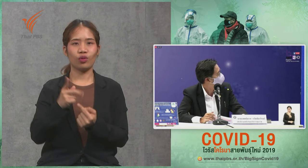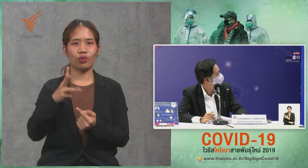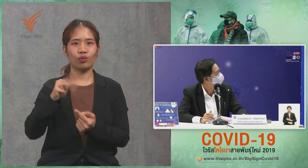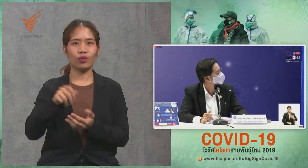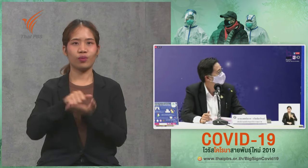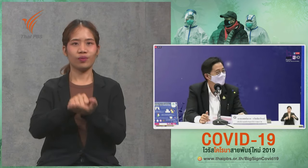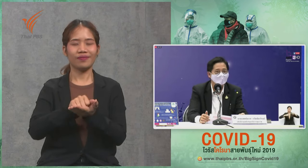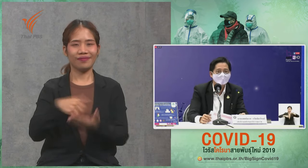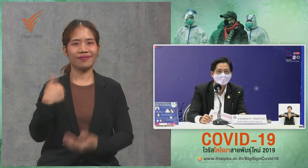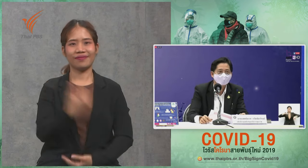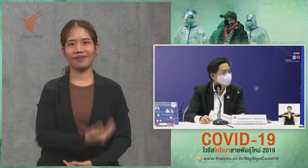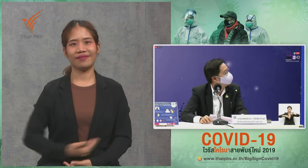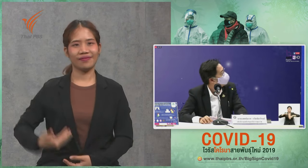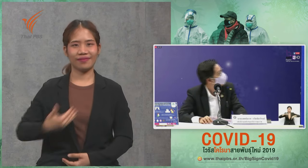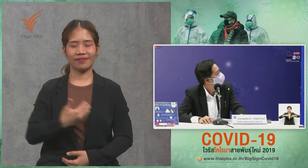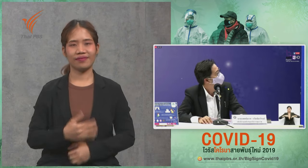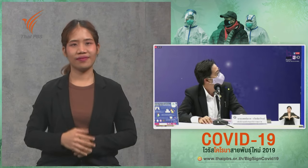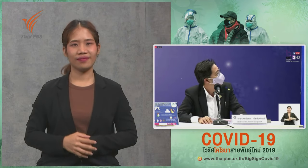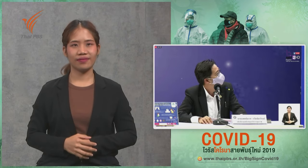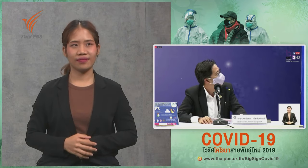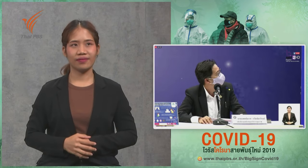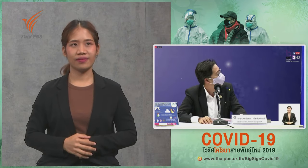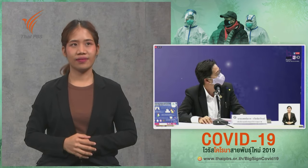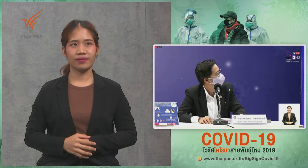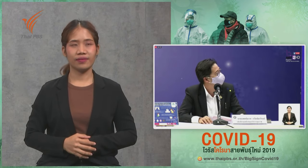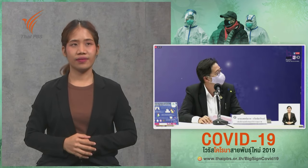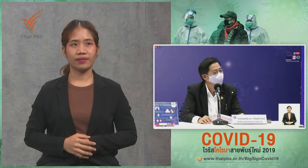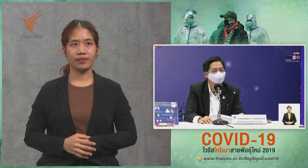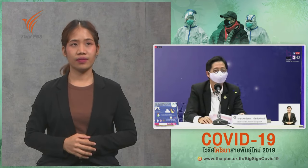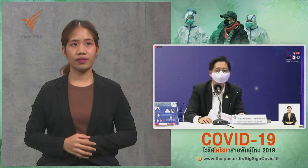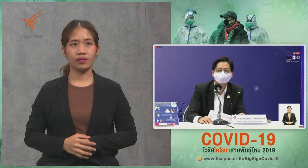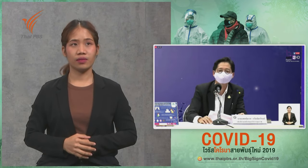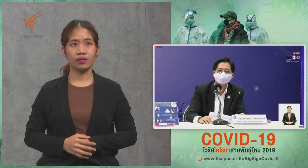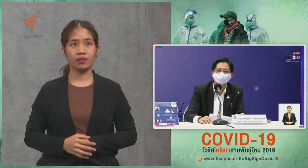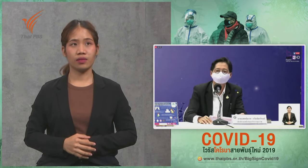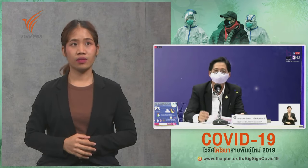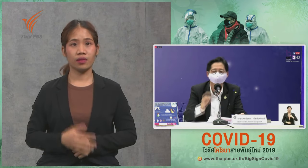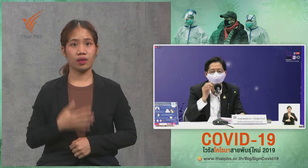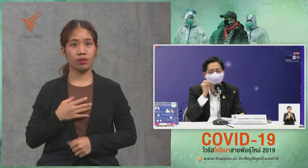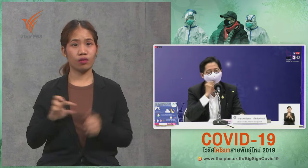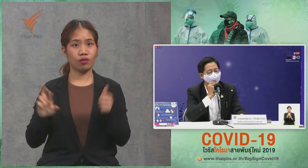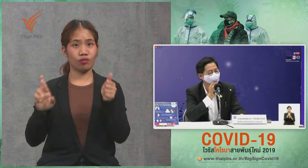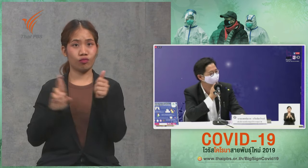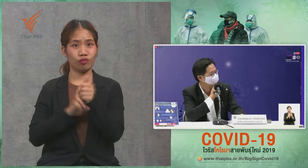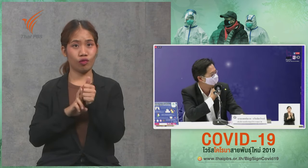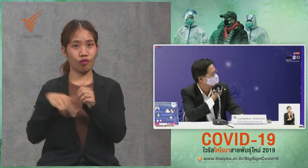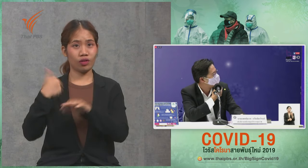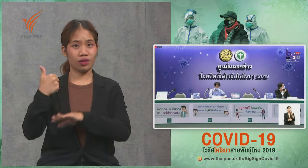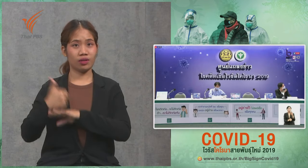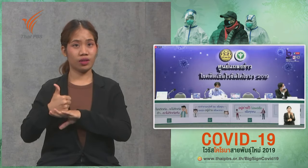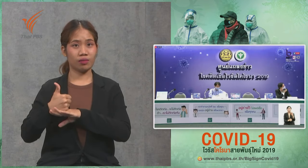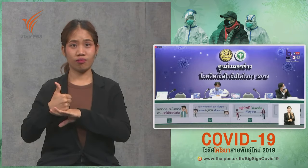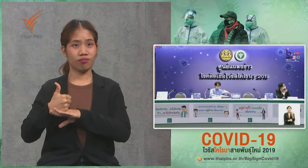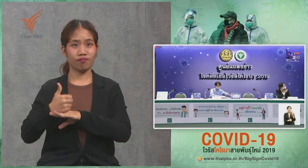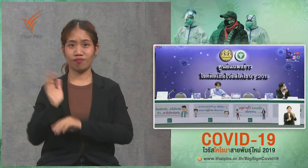ก็ไม่ใช่รองอธิบดีกรมอนามัย